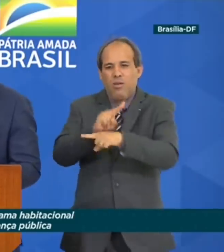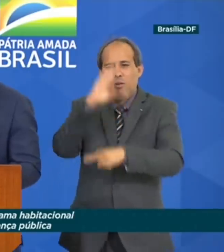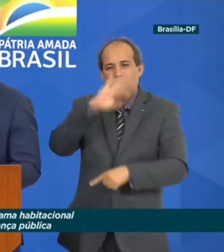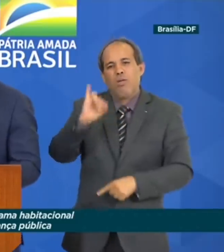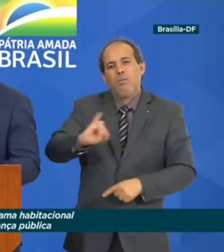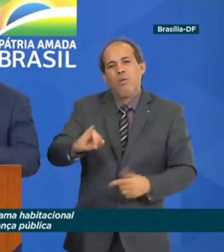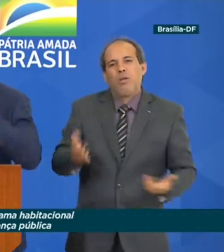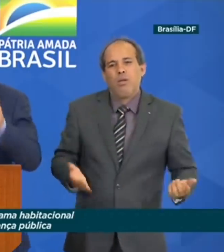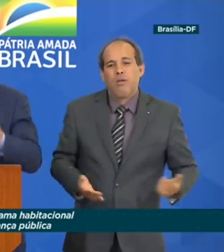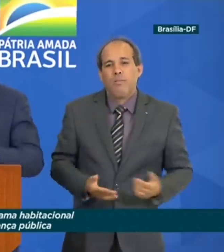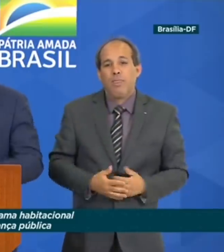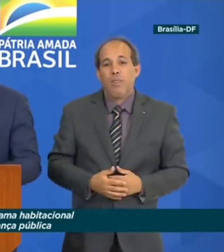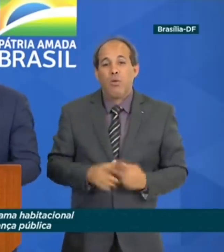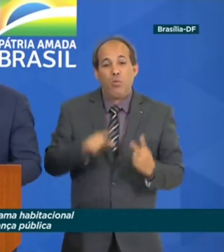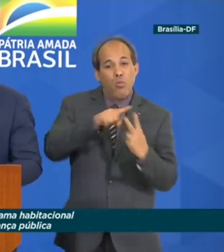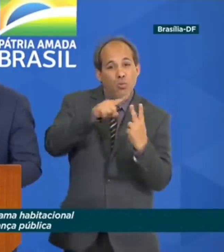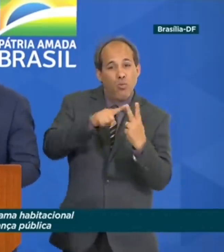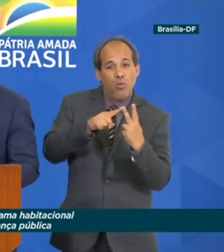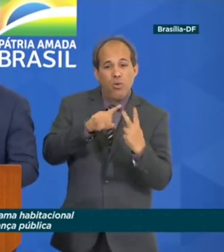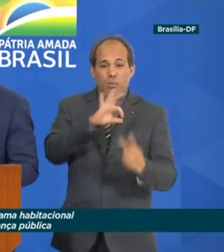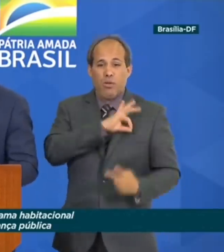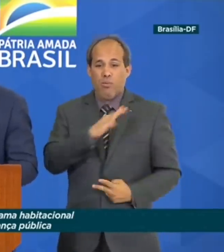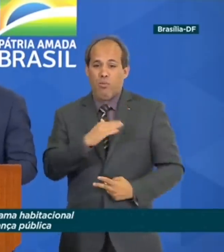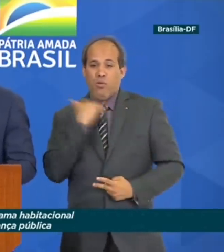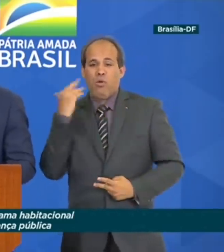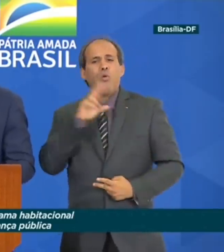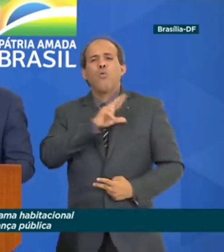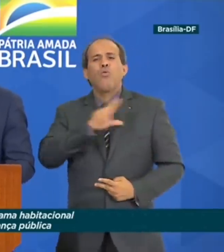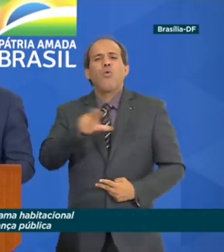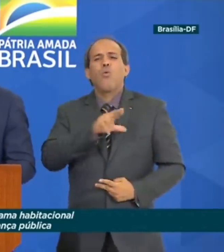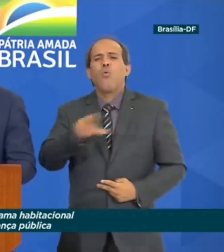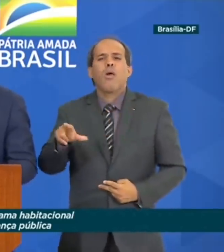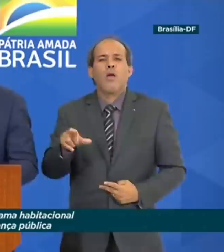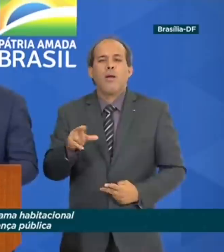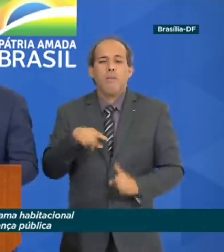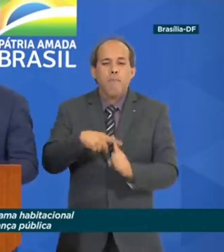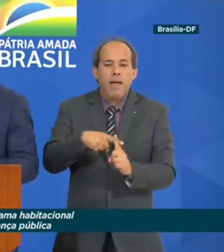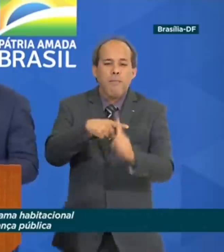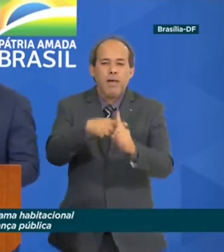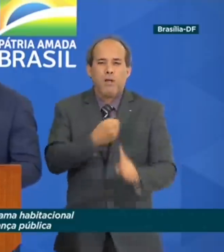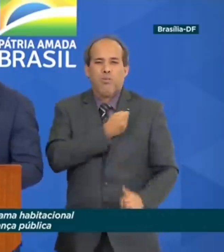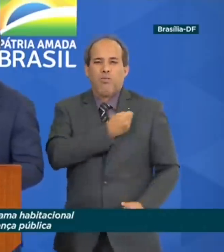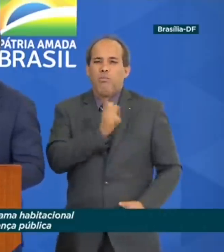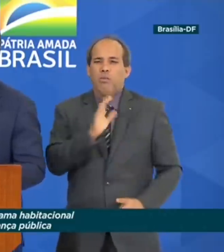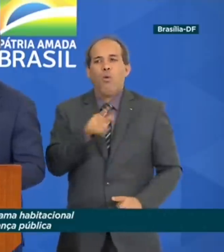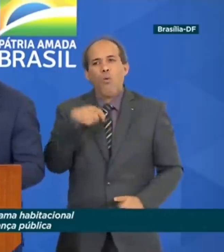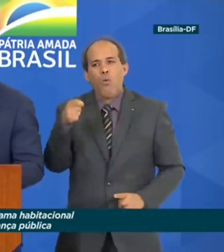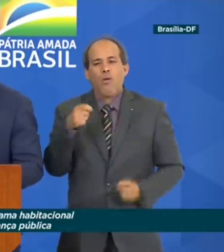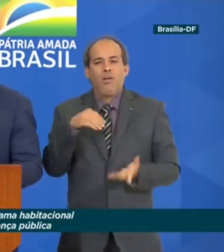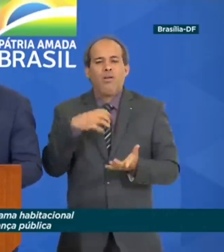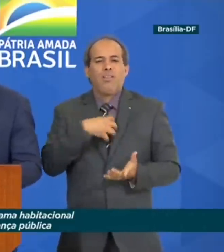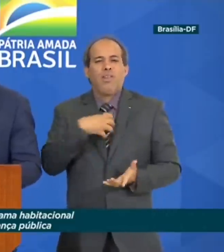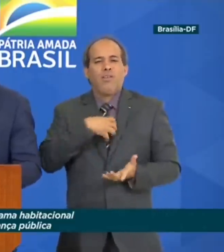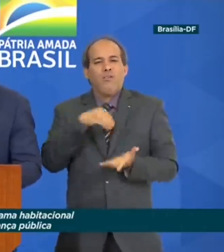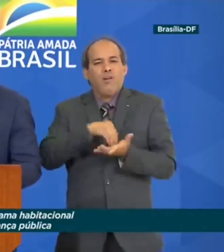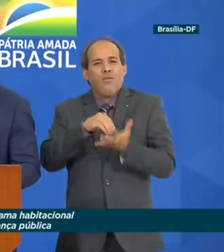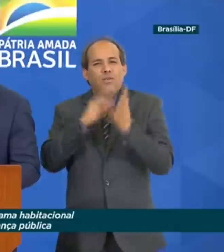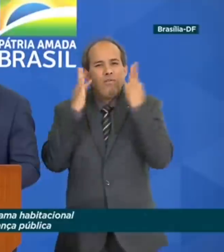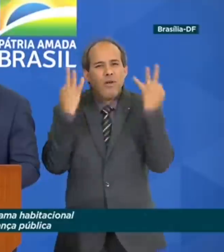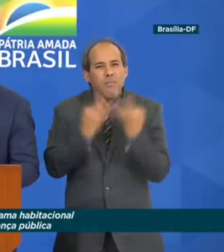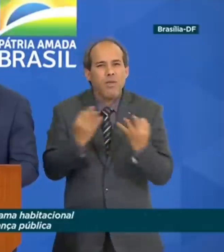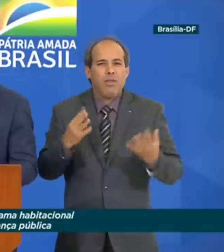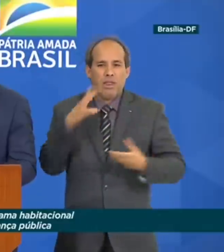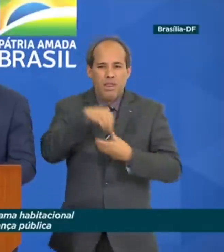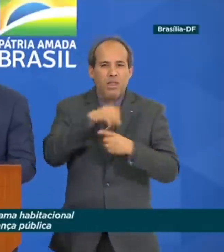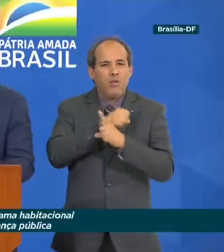registro, que os dois de ontem não são números. Eles deixarão vazio em suas famílias e na nossa sociedade, que